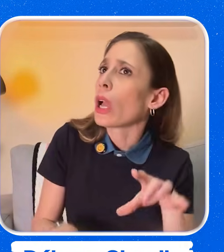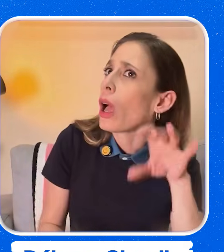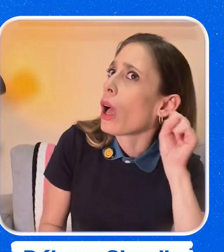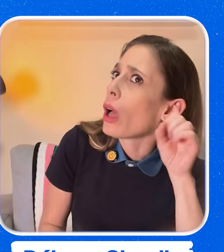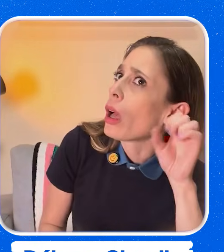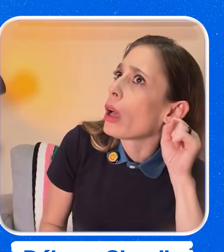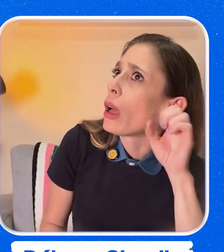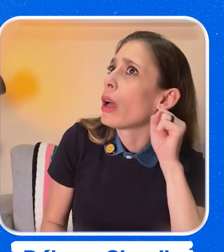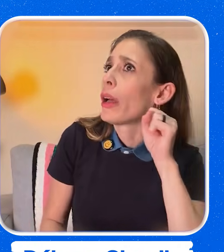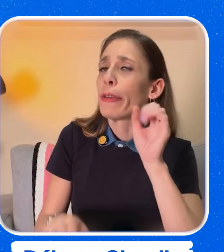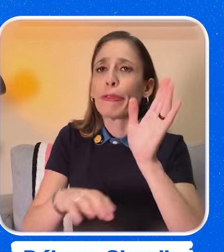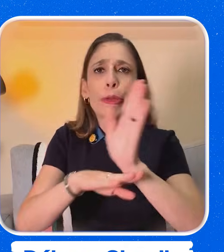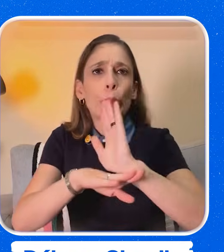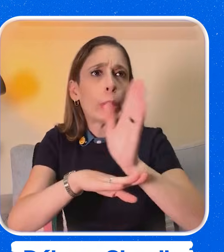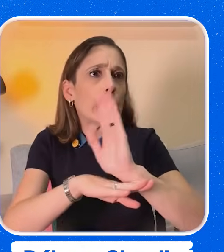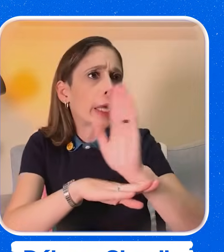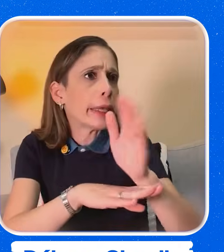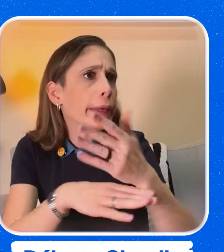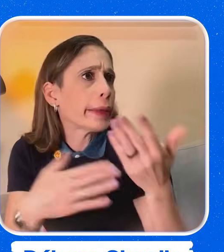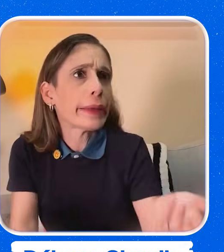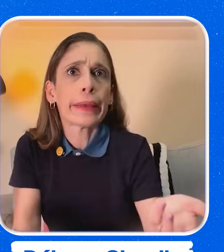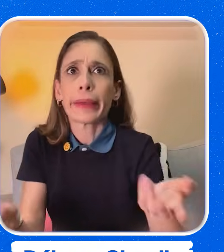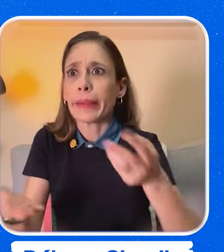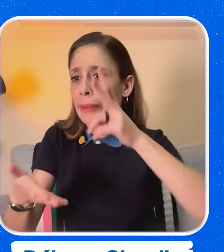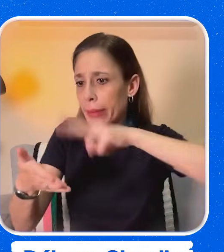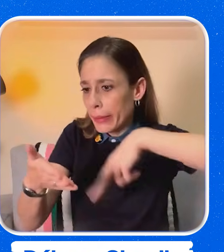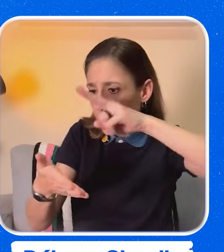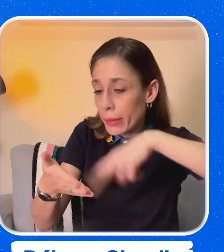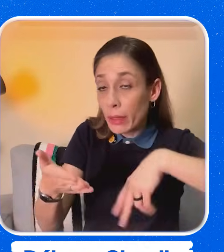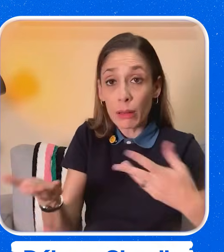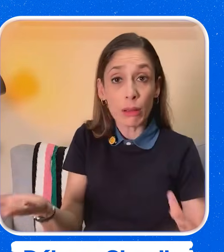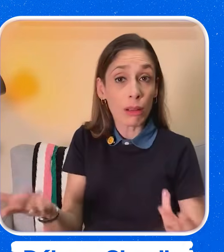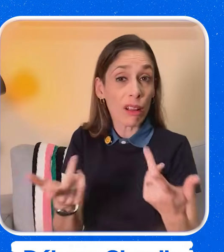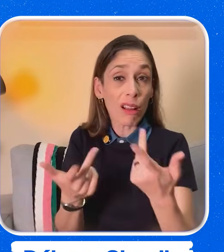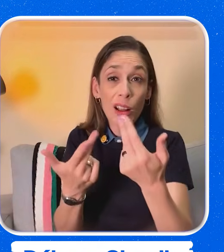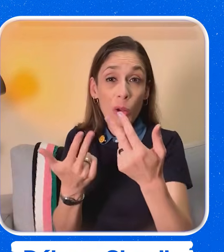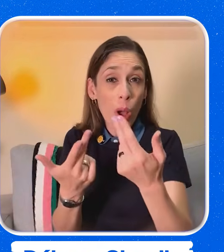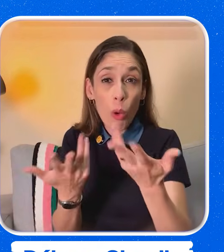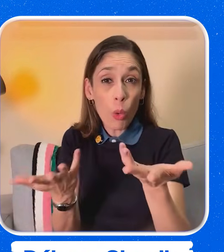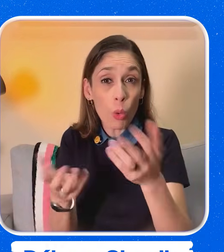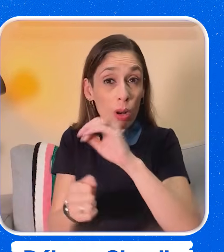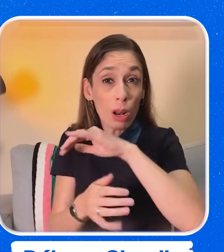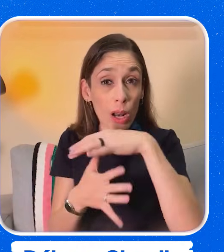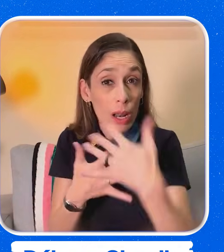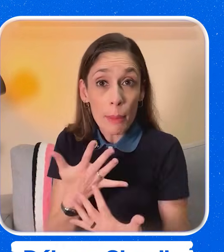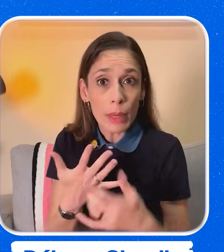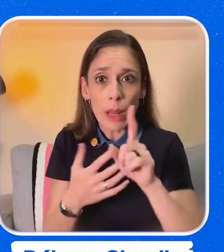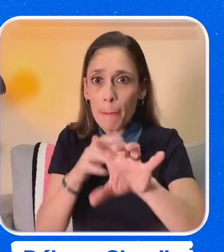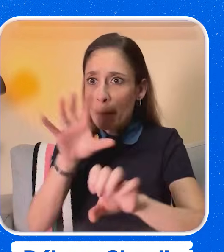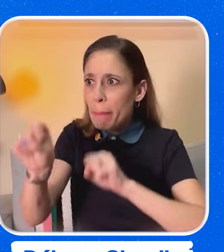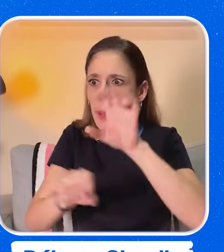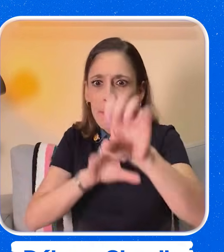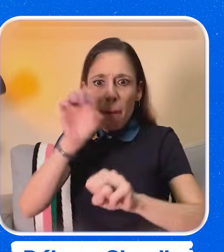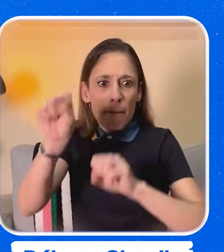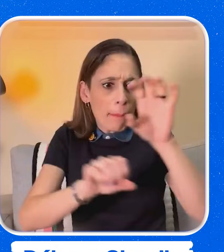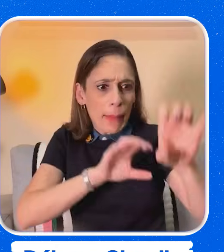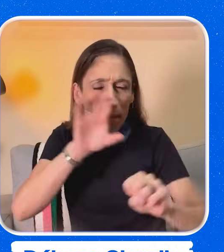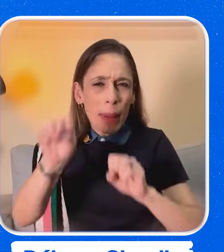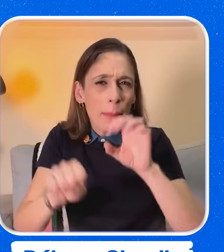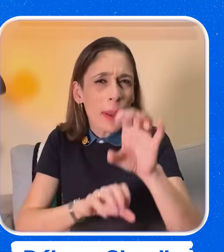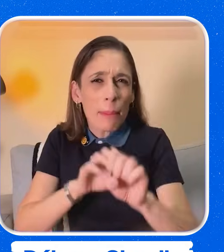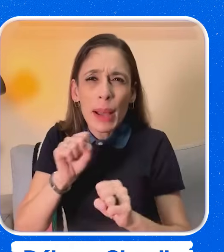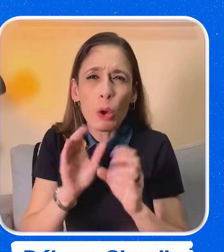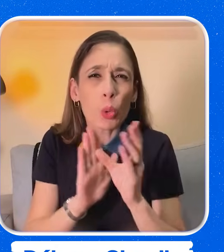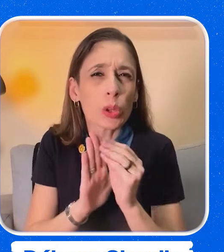filme com legenda em inglês, você também tem que começar a consumir conteúdo em Libras. Você tem que começar a